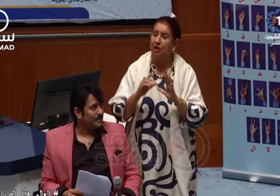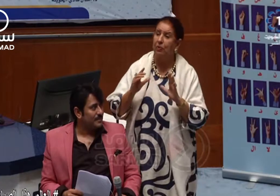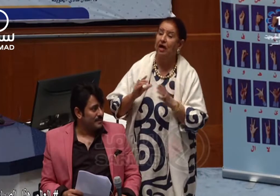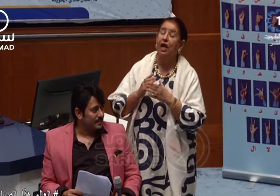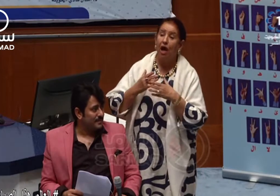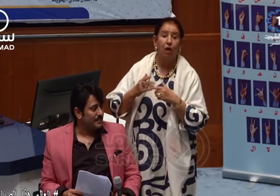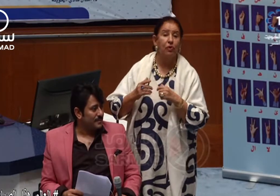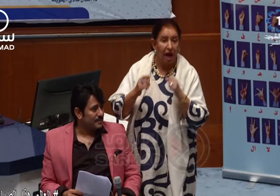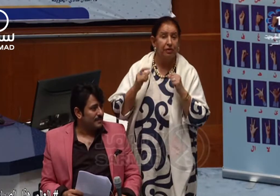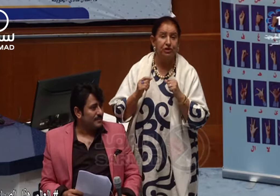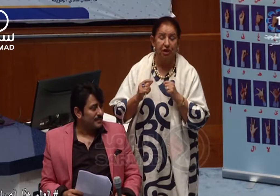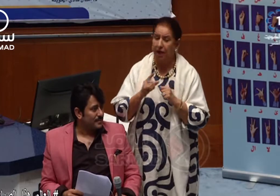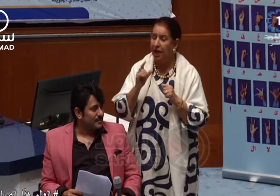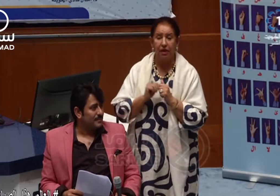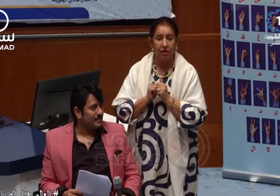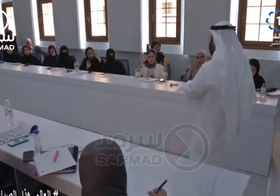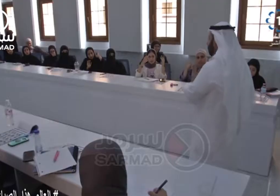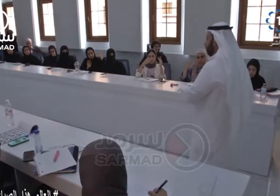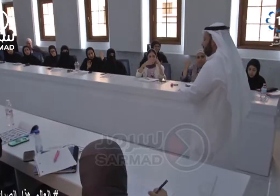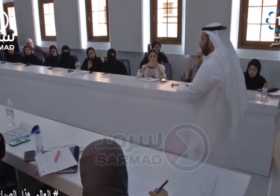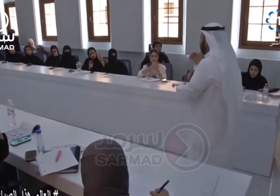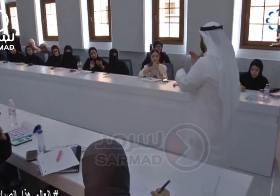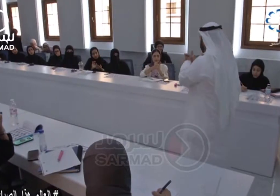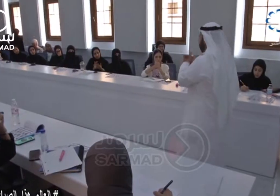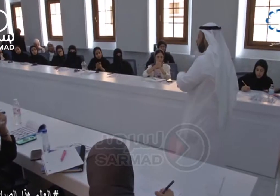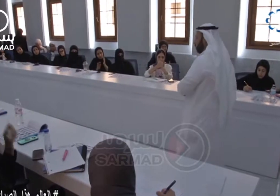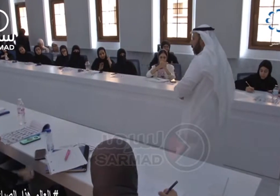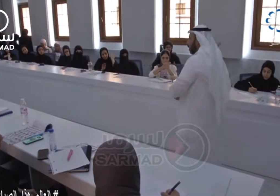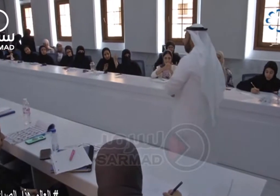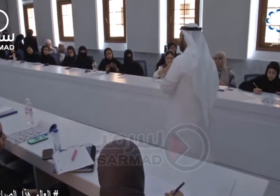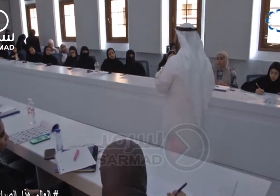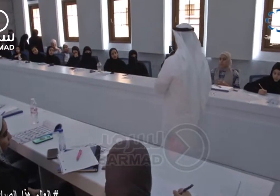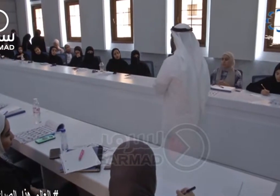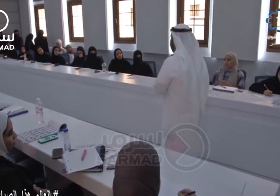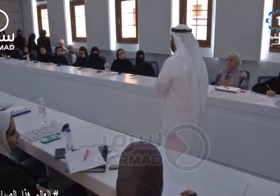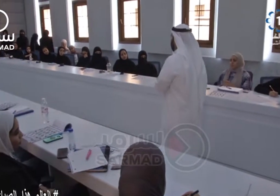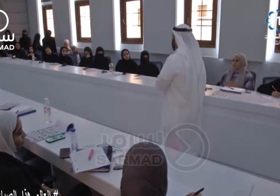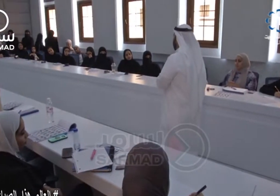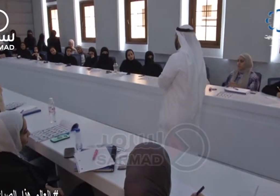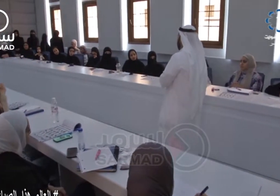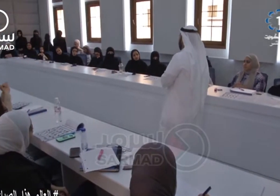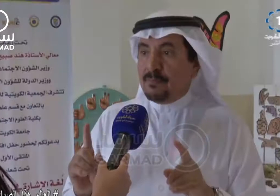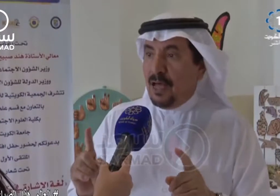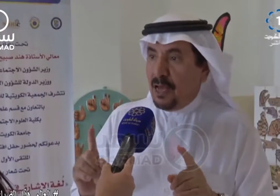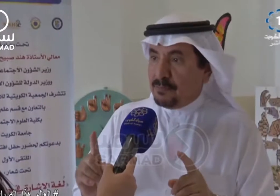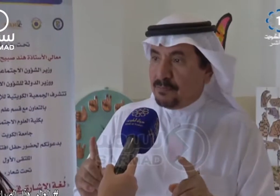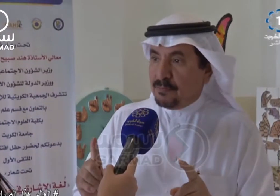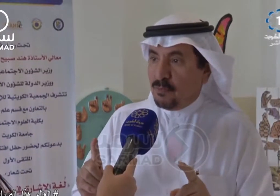ركيزة أساسية في المصالح والدوائر الحكومية التي تتعامل مع الجمهور بصورة مباشرة. الإعلام هو